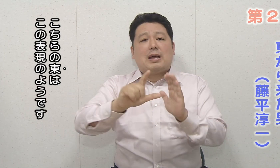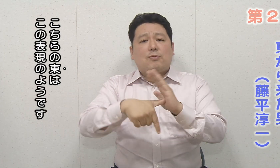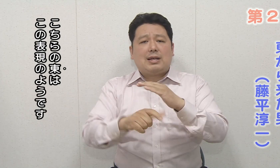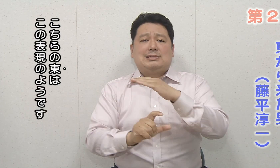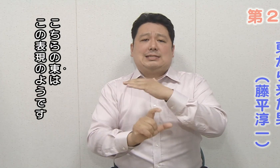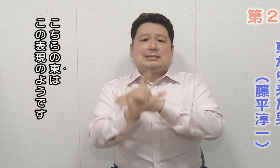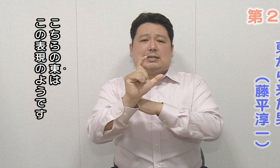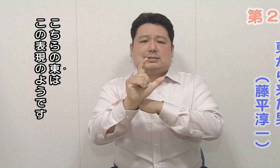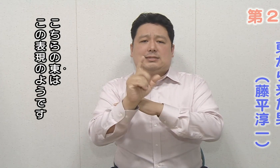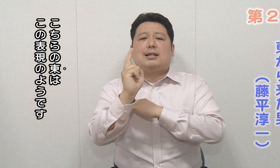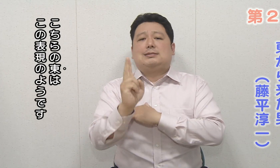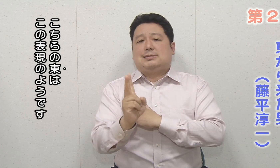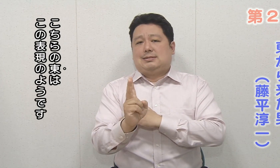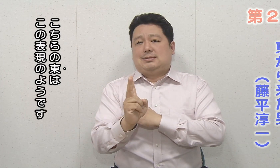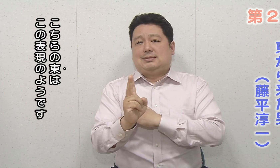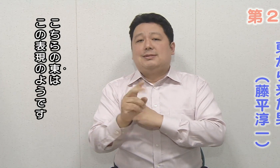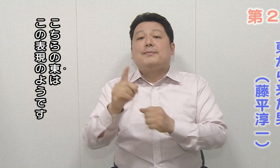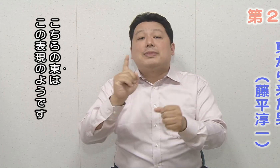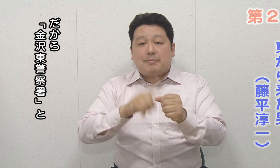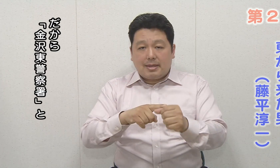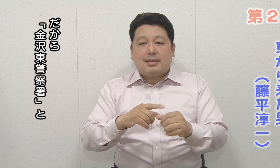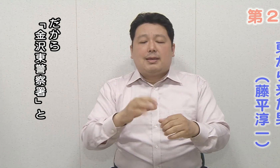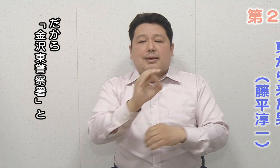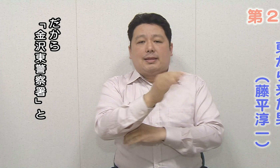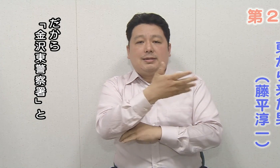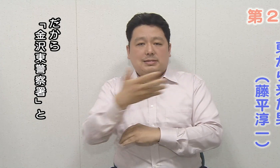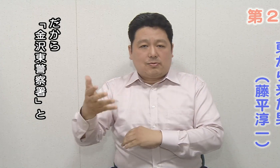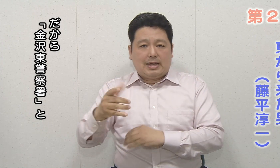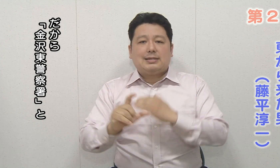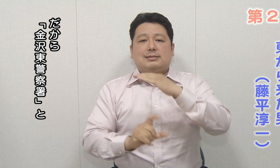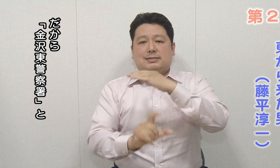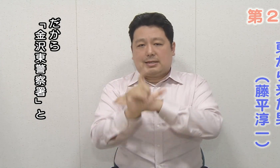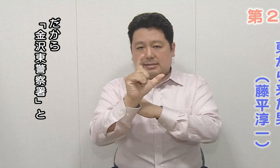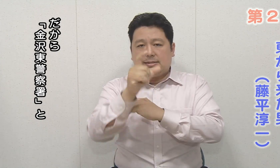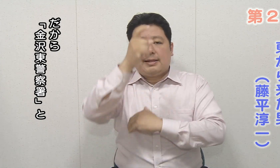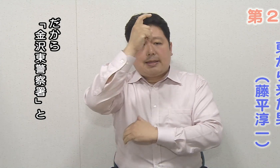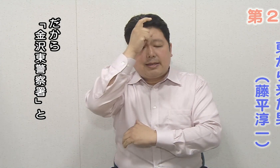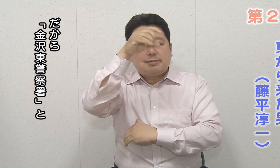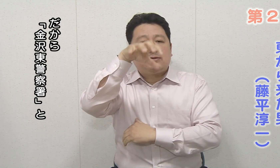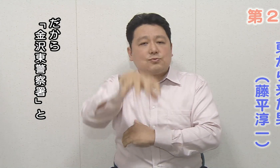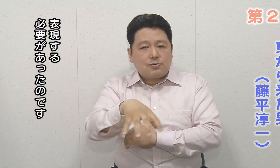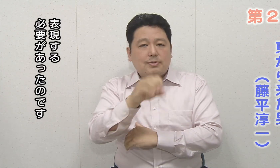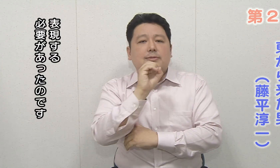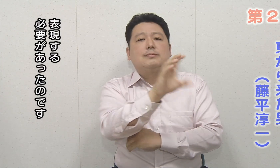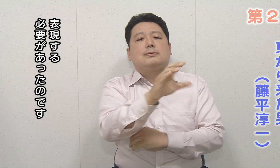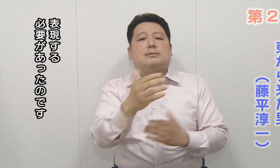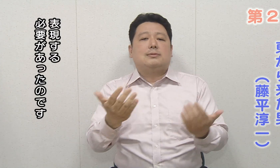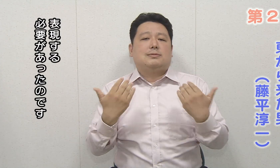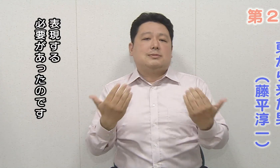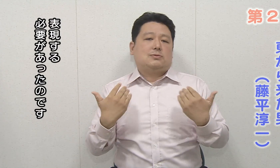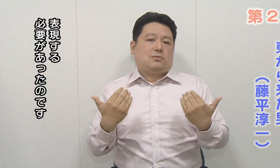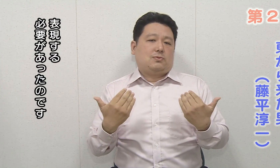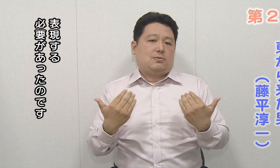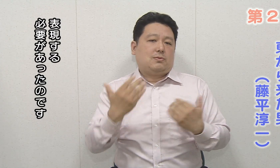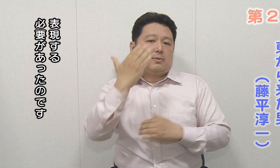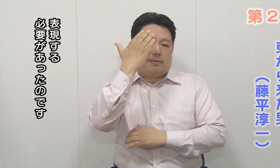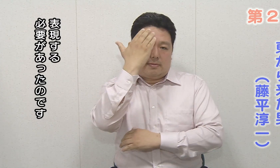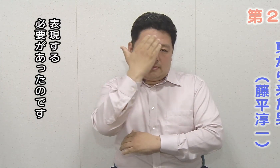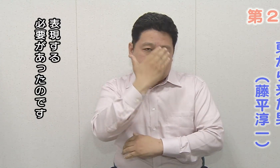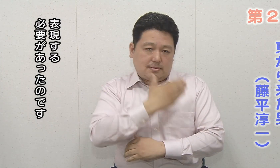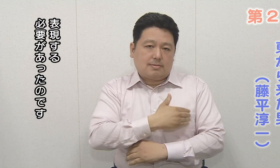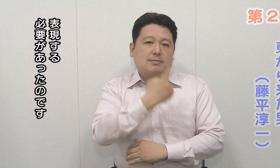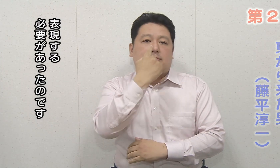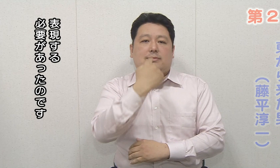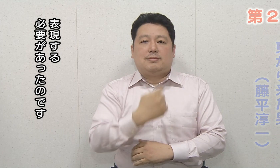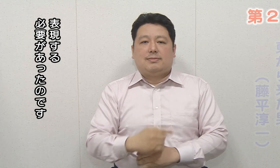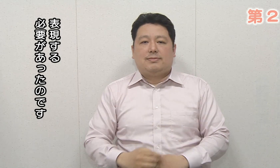こちらの東はこの表現になるようです。だから金沢東警察署と表現する必要があった